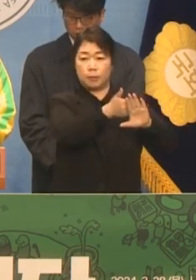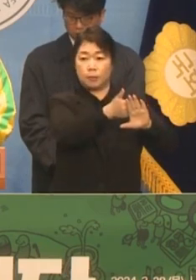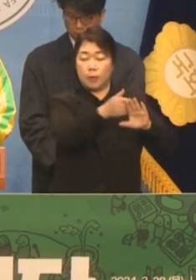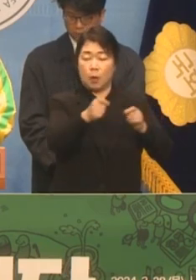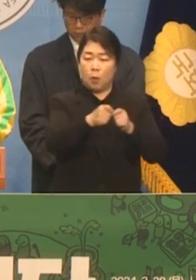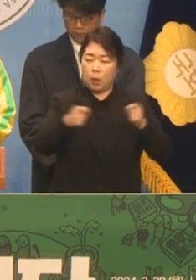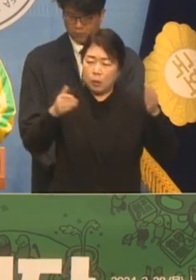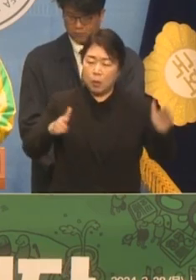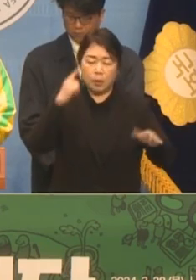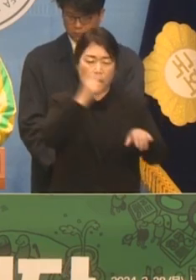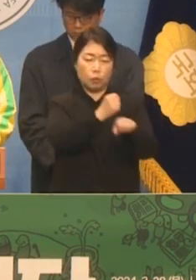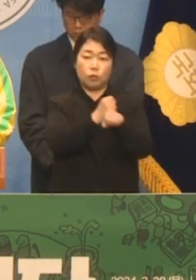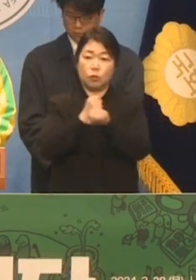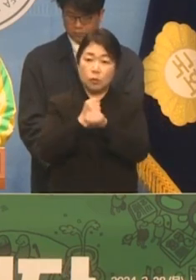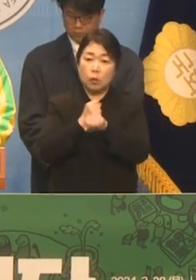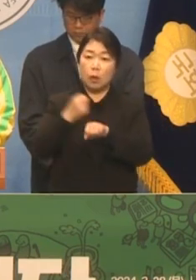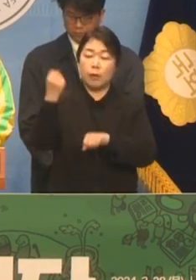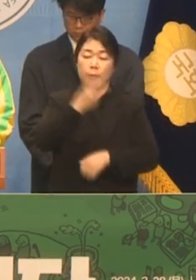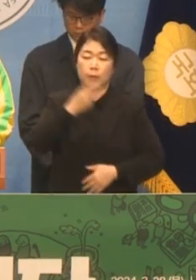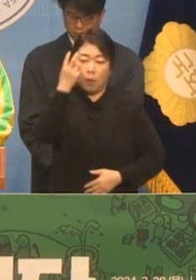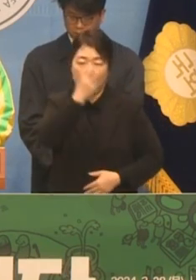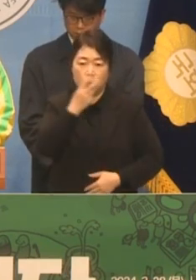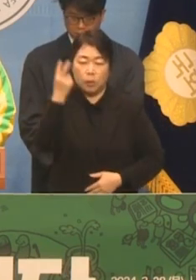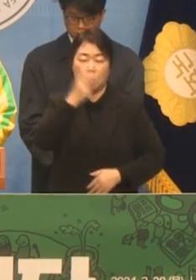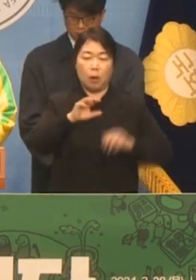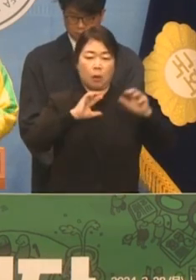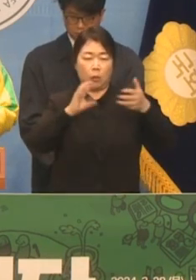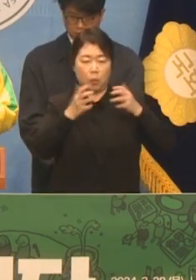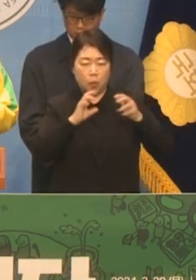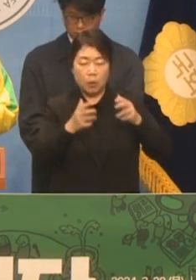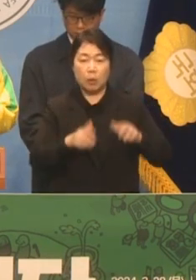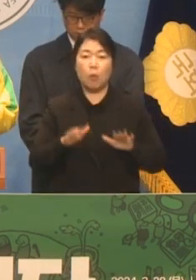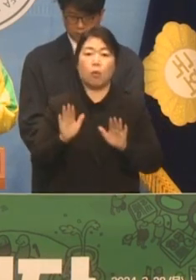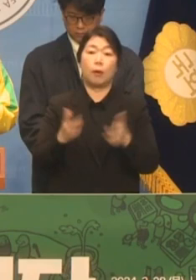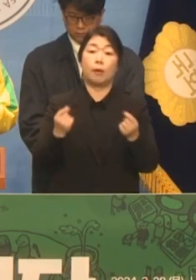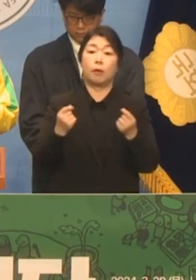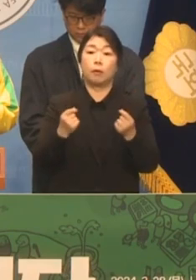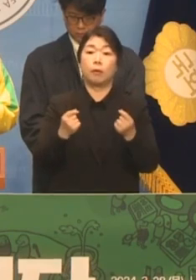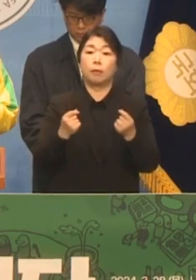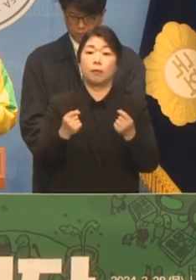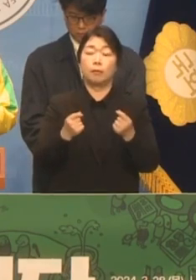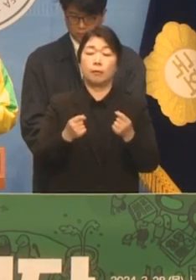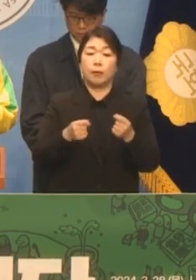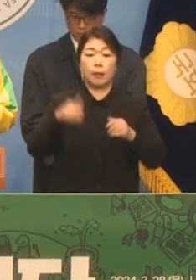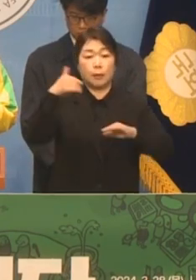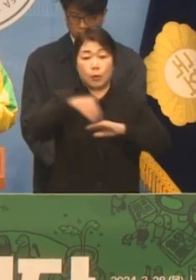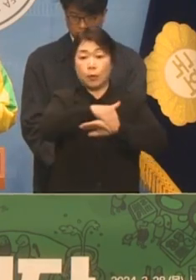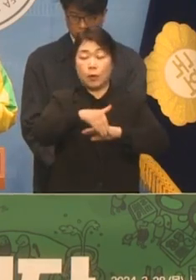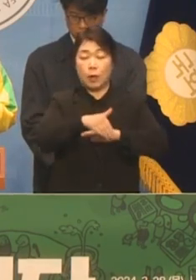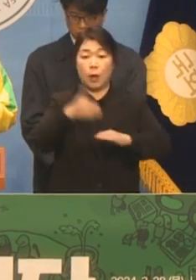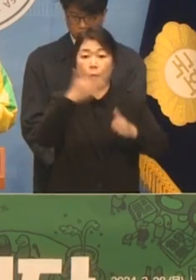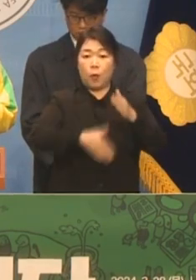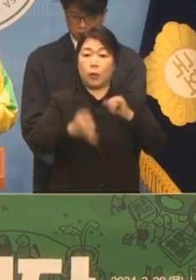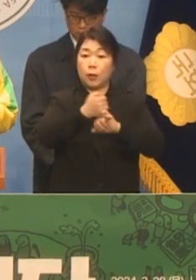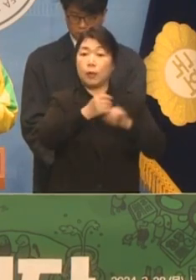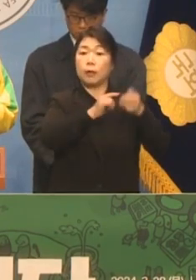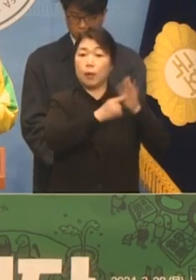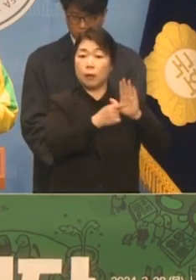오랫동안의 연구와 검토와 토론을 통해서 오늘과 같은 이러한 정책 공약집을